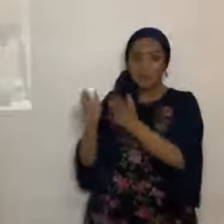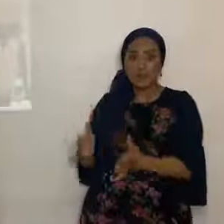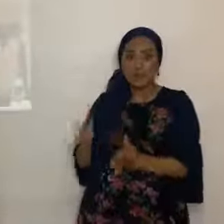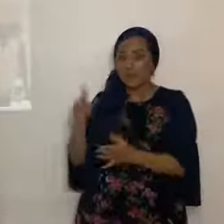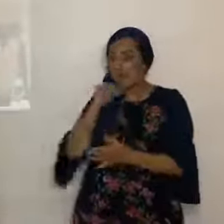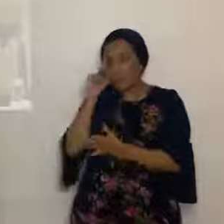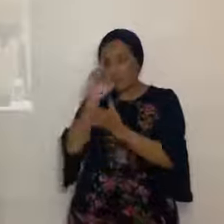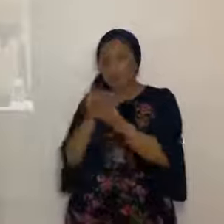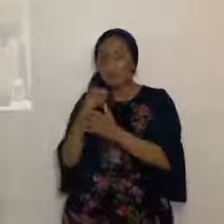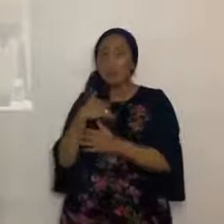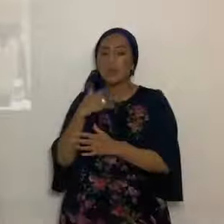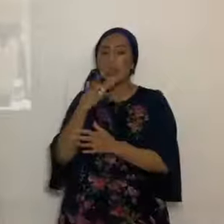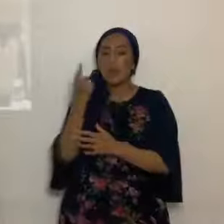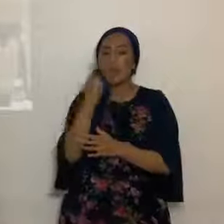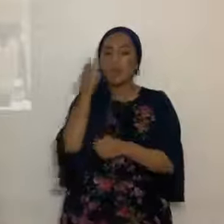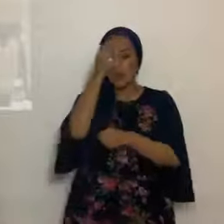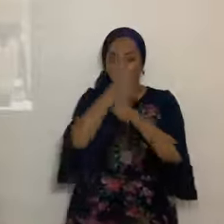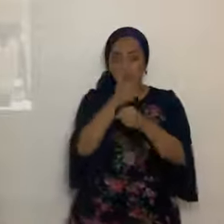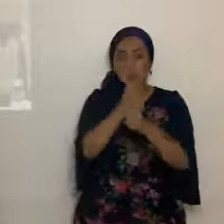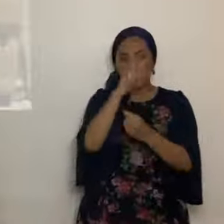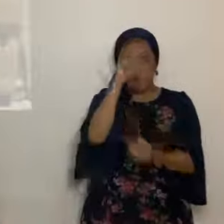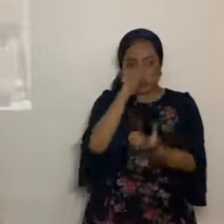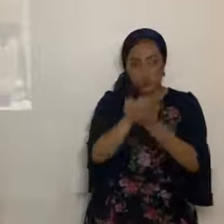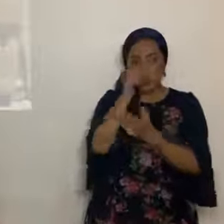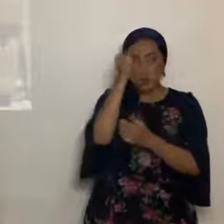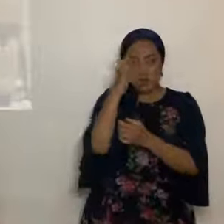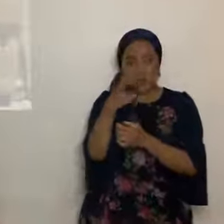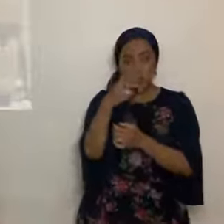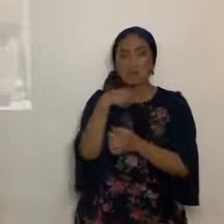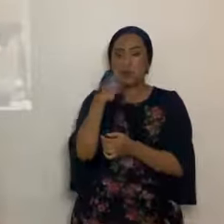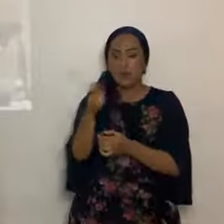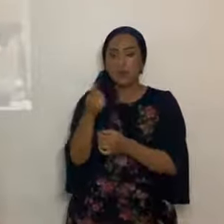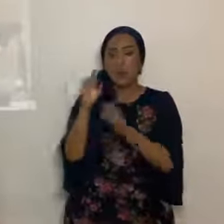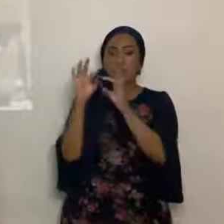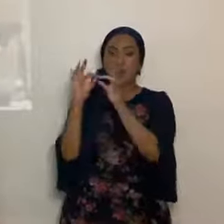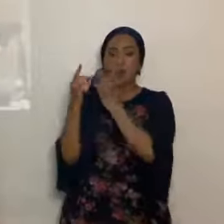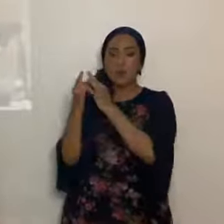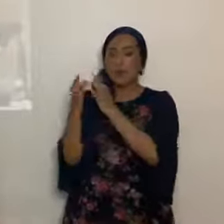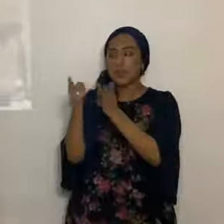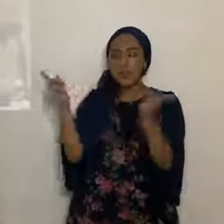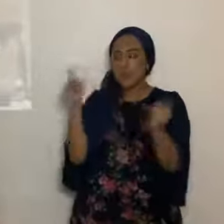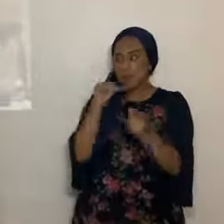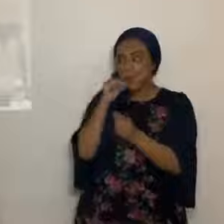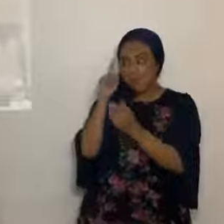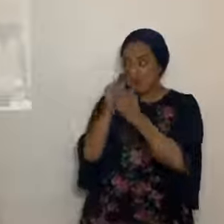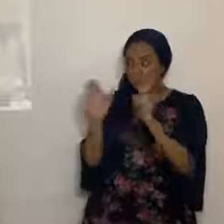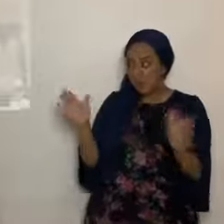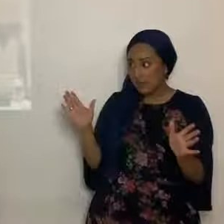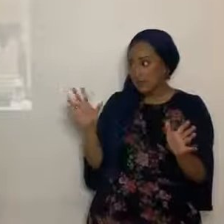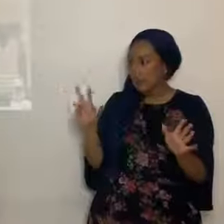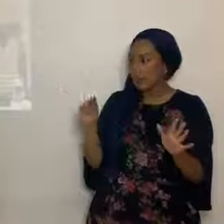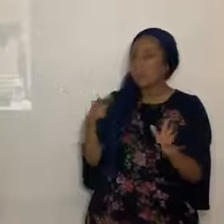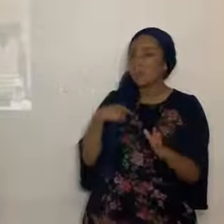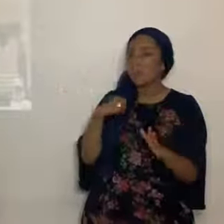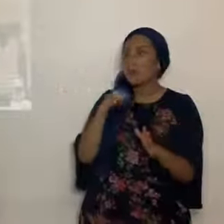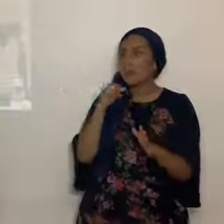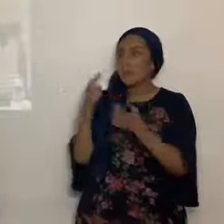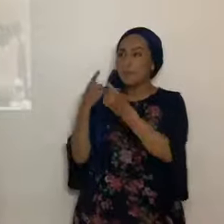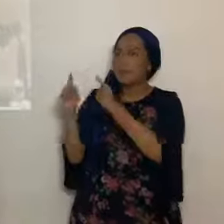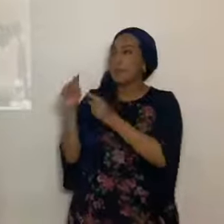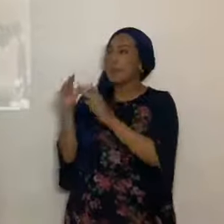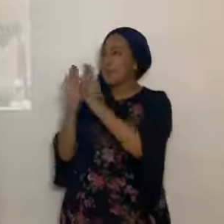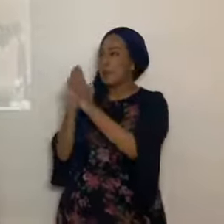yo prefiero que estén puros hermanos creyentes en Yahshua, y les decimos a los familiares: ¿ustedes no creen? No se les dice de esa forma,